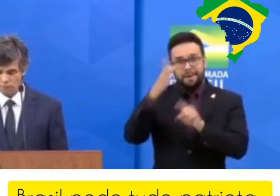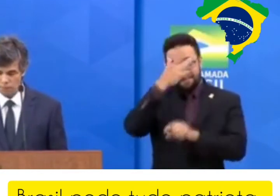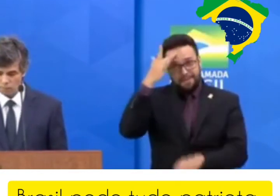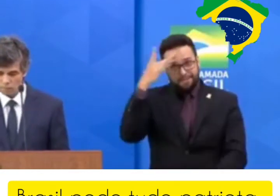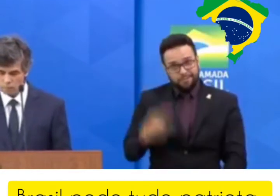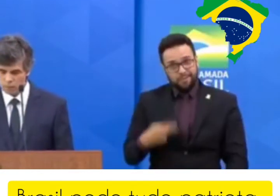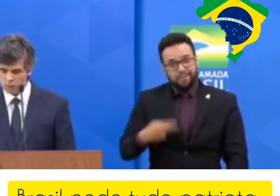né?